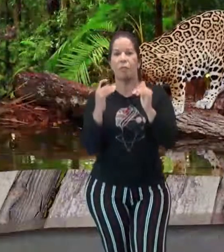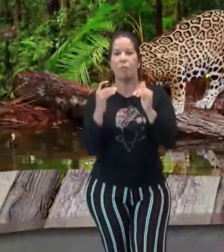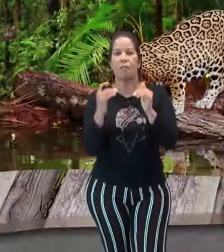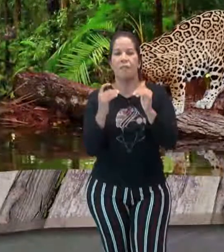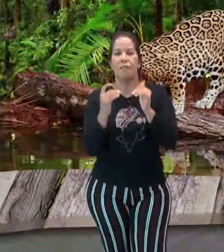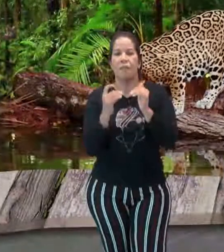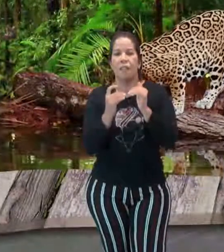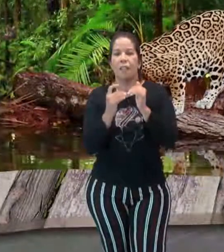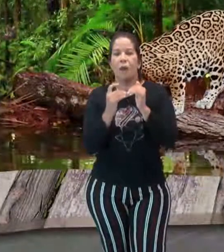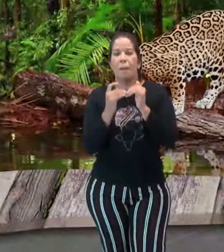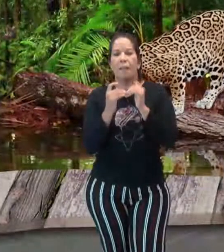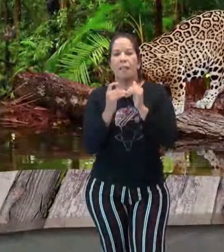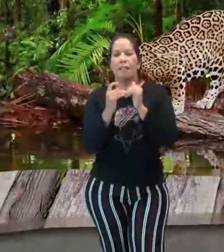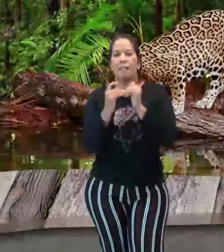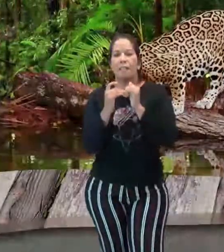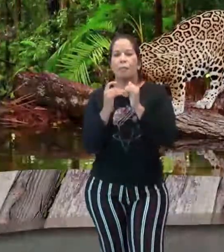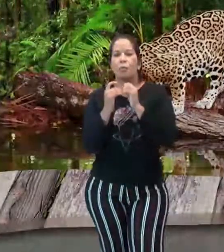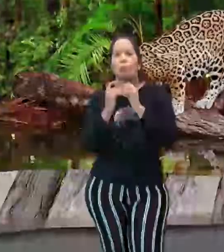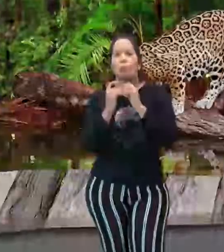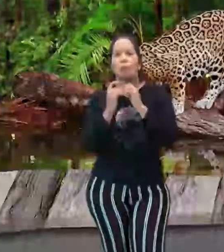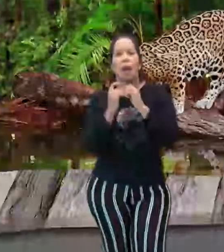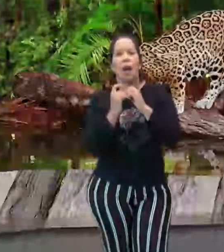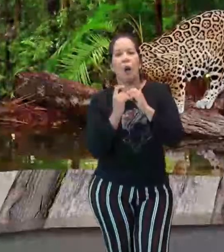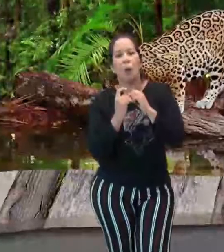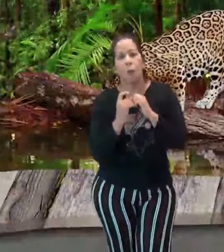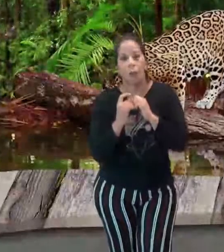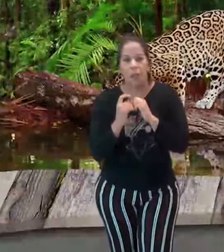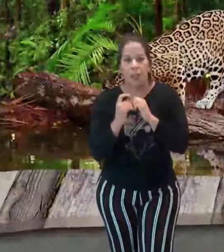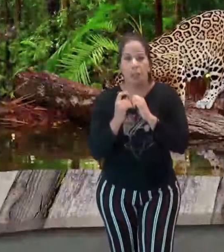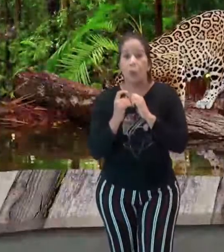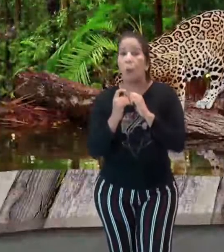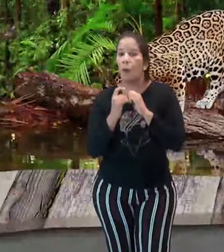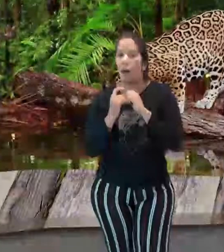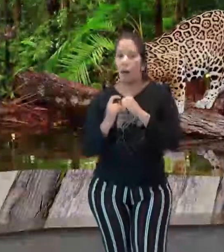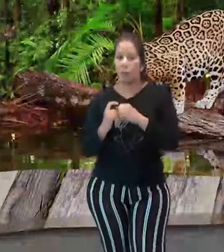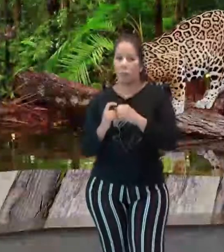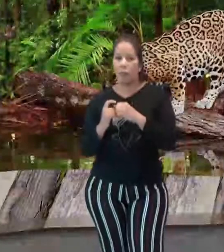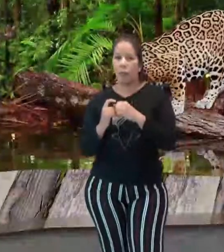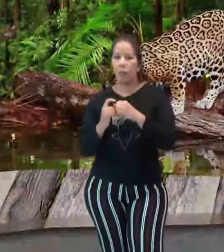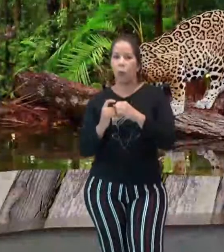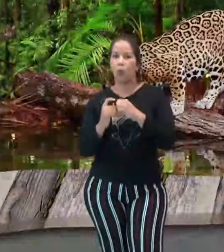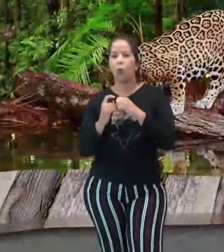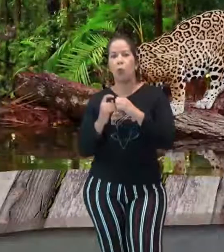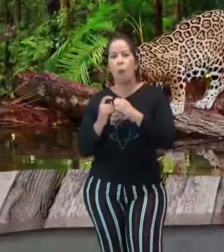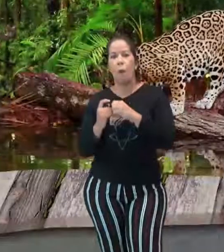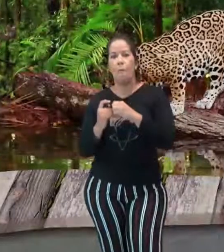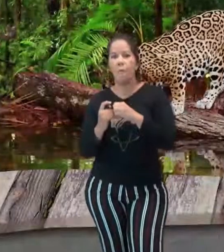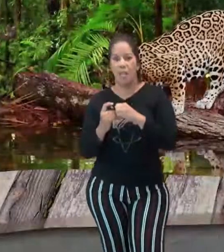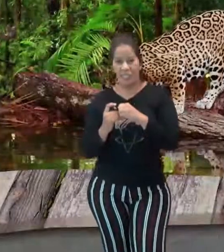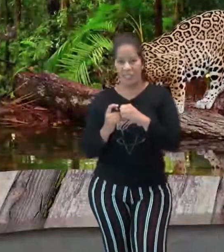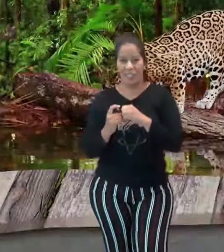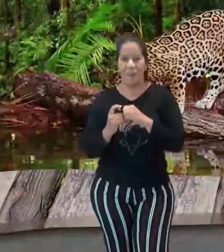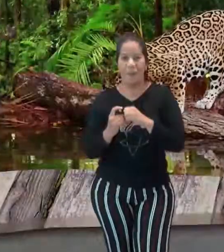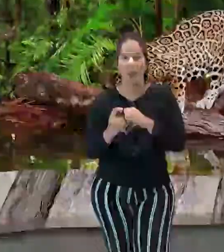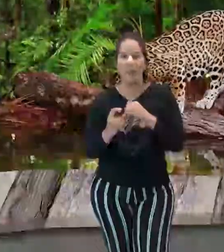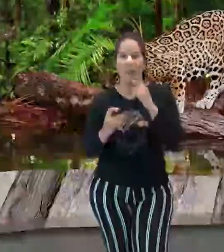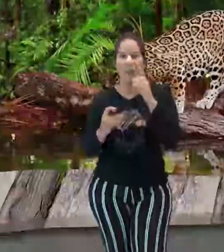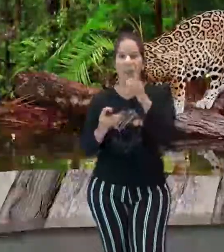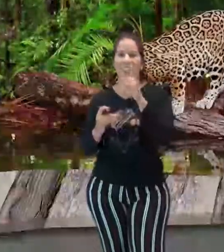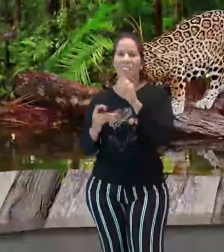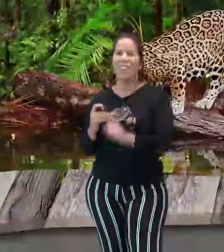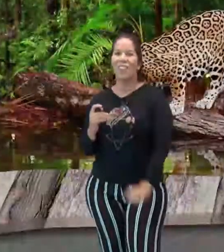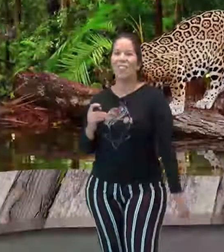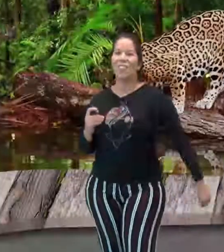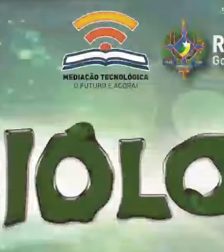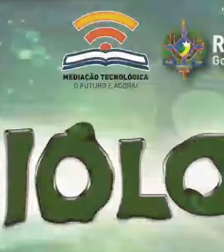especificamente, vamos estar vendo a questão estrutural do macho, né, ou do homem, tá bom?